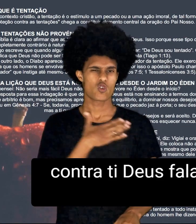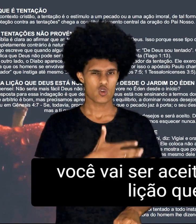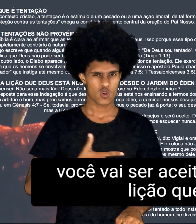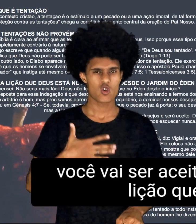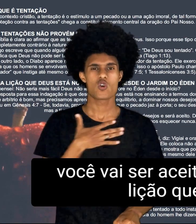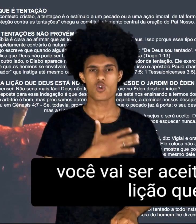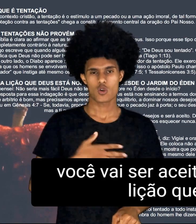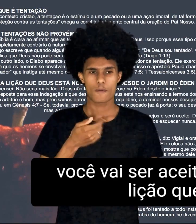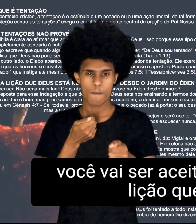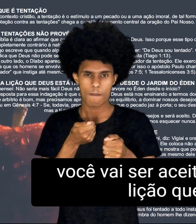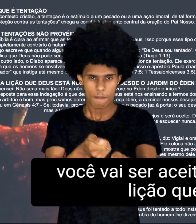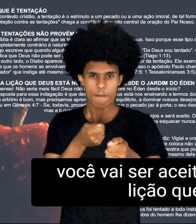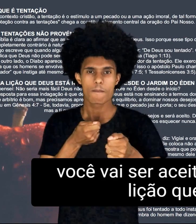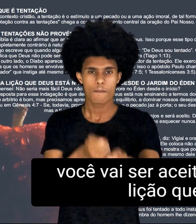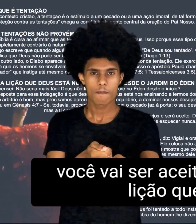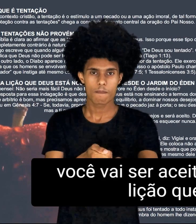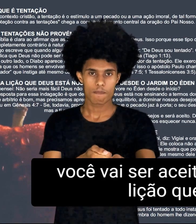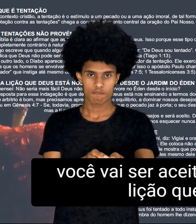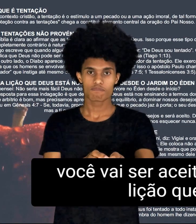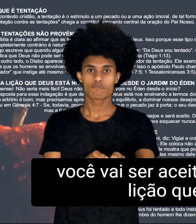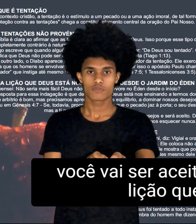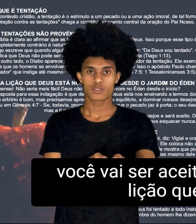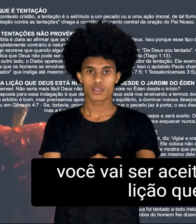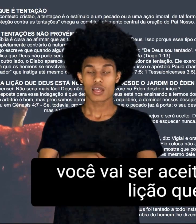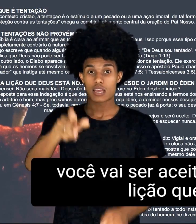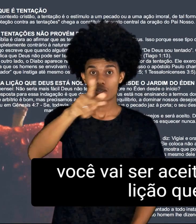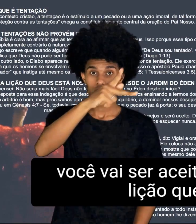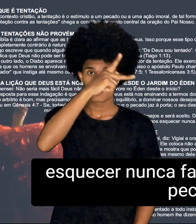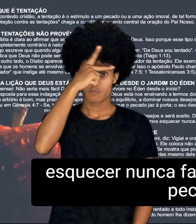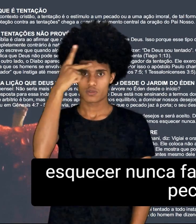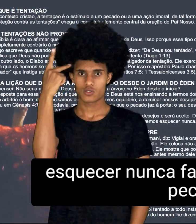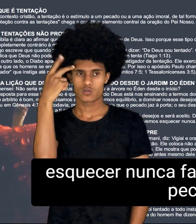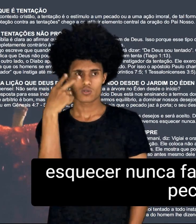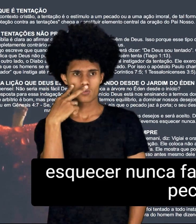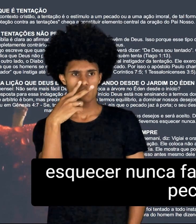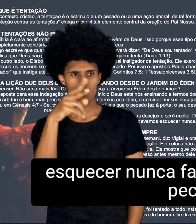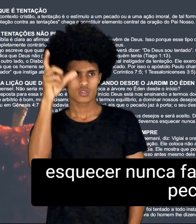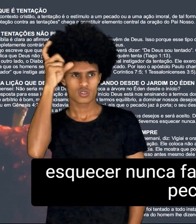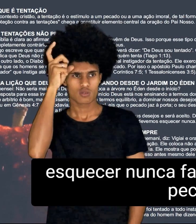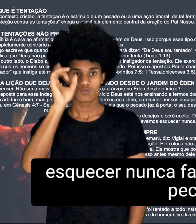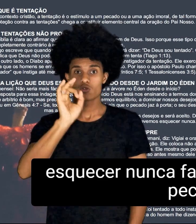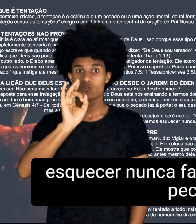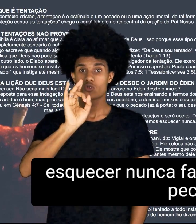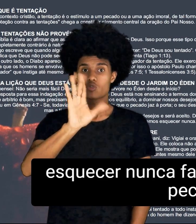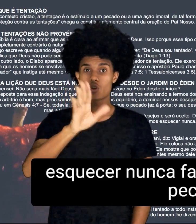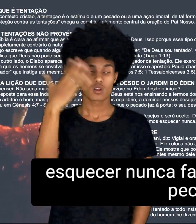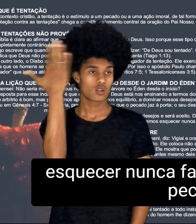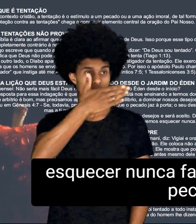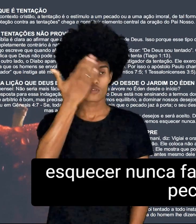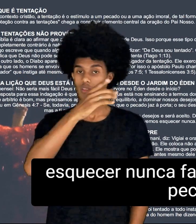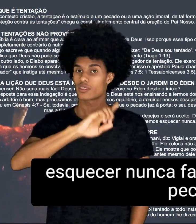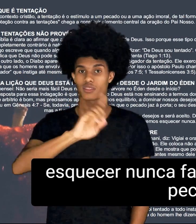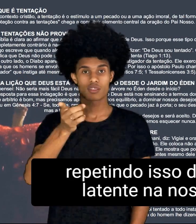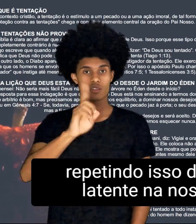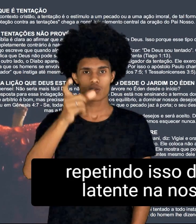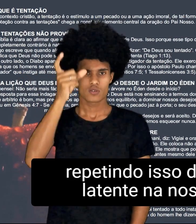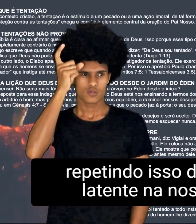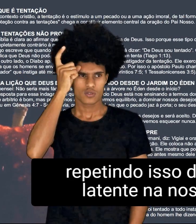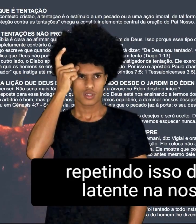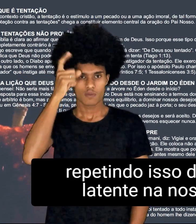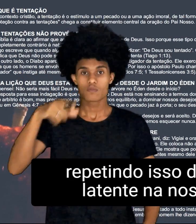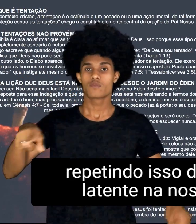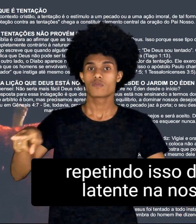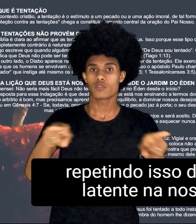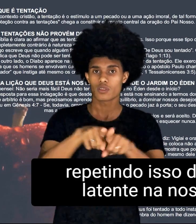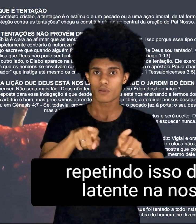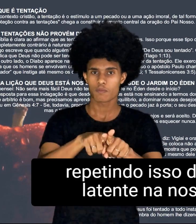desejos, você vai ser aceito. O domínio próprio é uma lição que a gente não deve esquecer nunca. Falamos isso no estudo lá do pecado, estamos repetindo isso